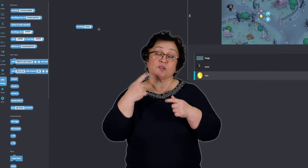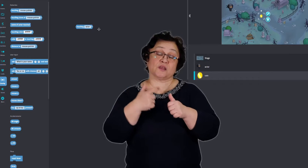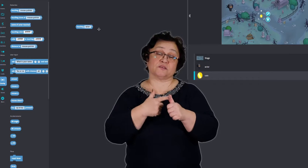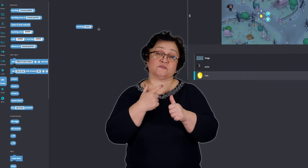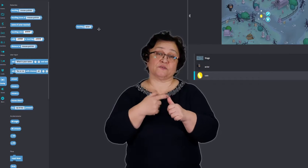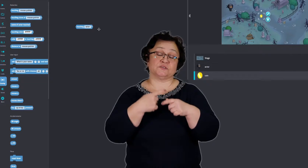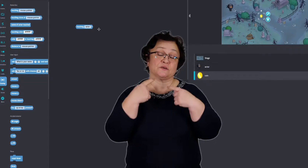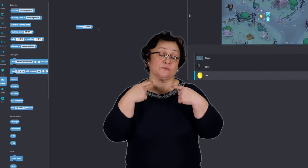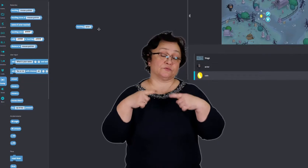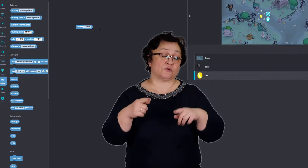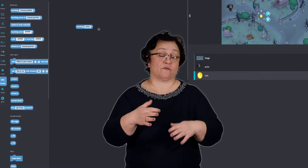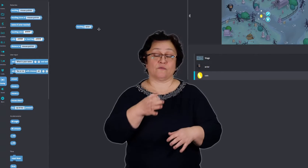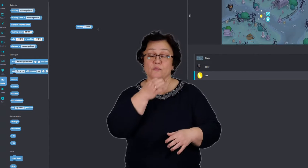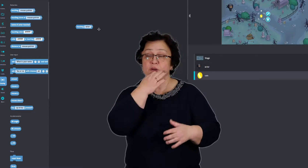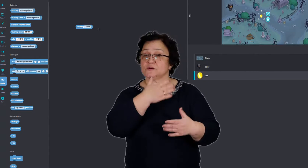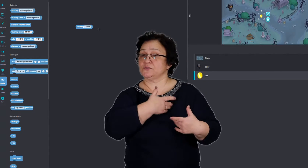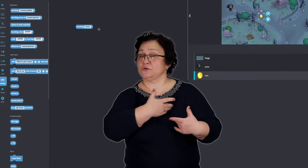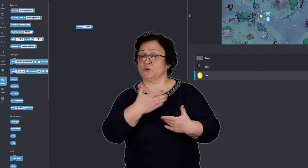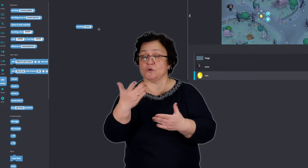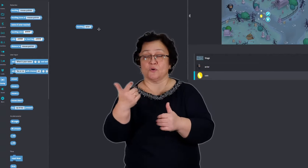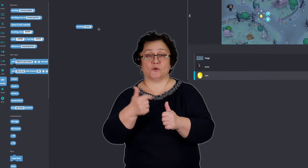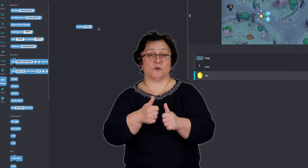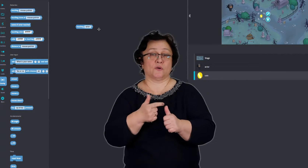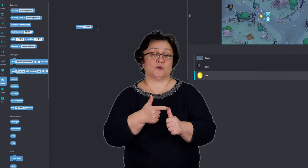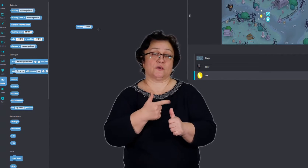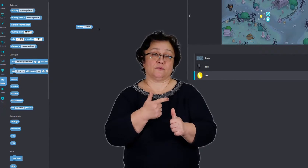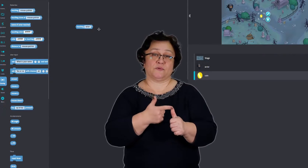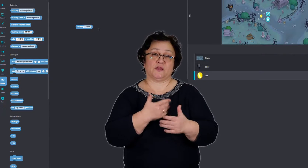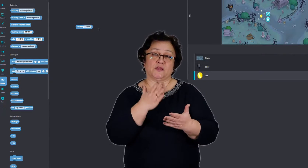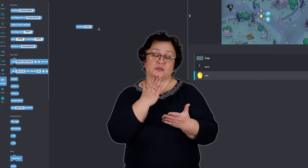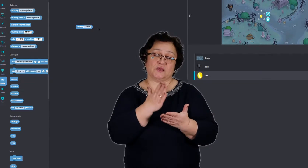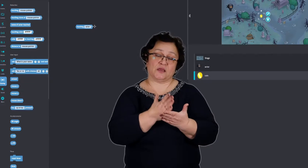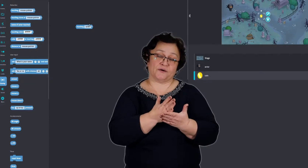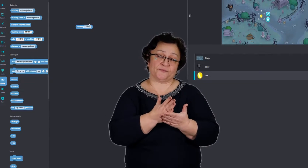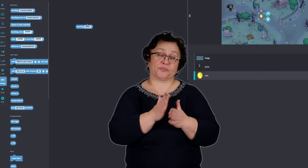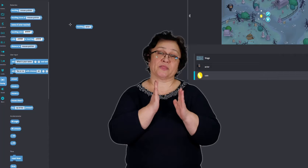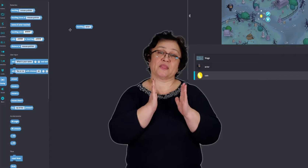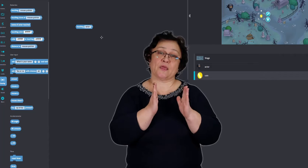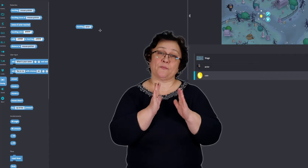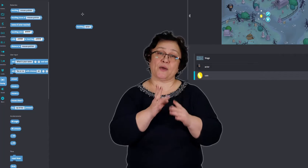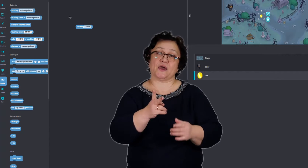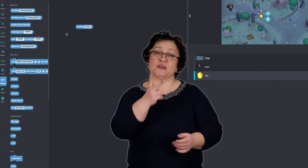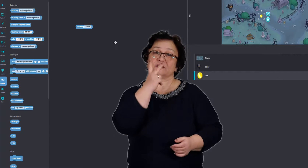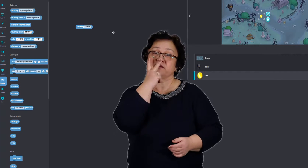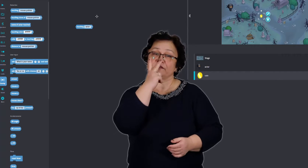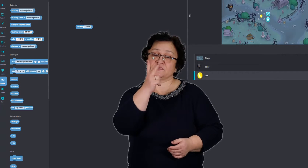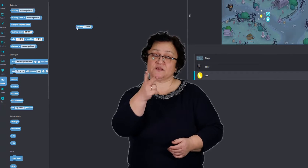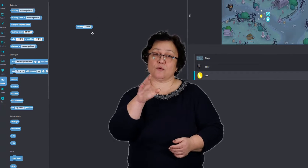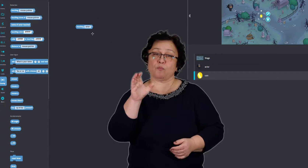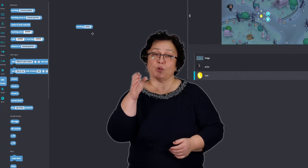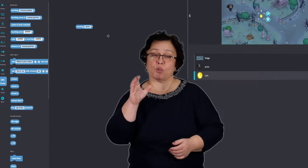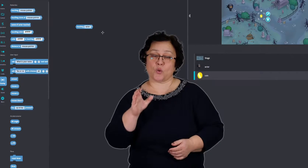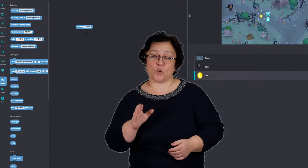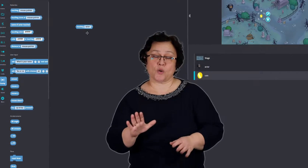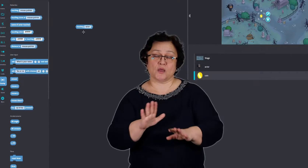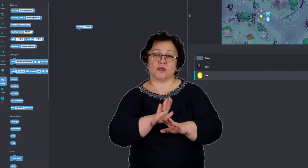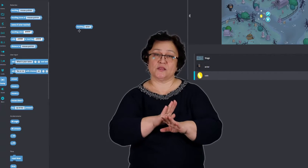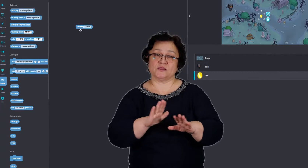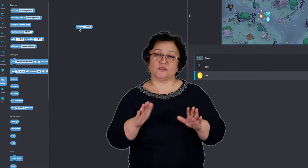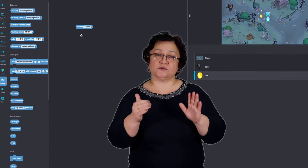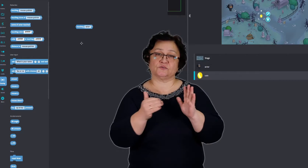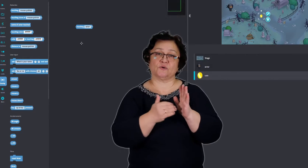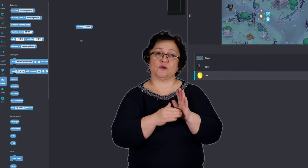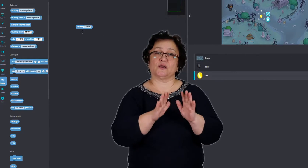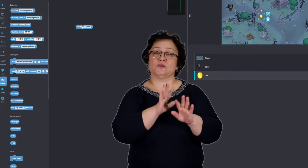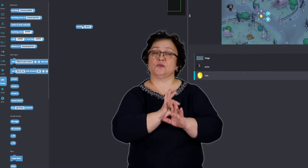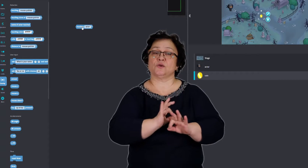вибираєш його ім'я. Є. Тепер дивися, ось ці блоки, вони не чіпляють